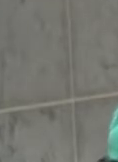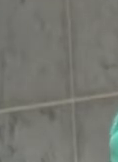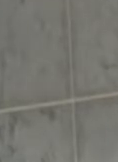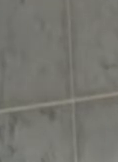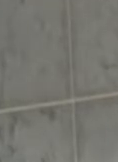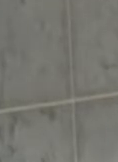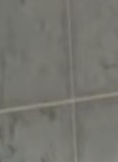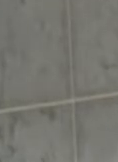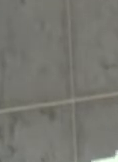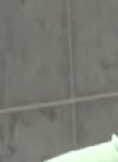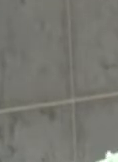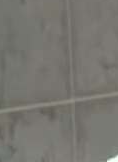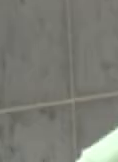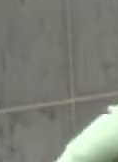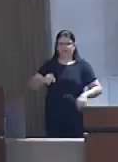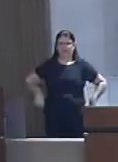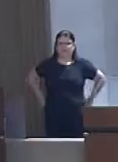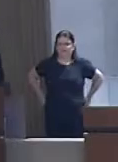Nunes.